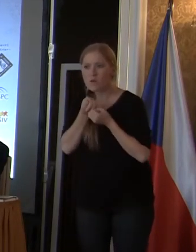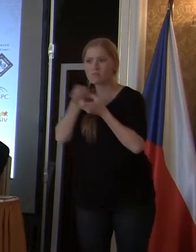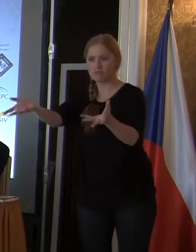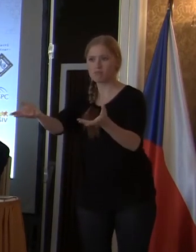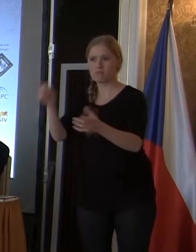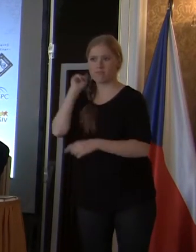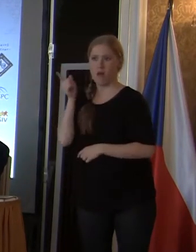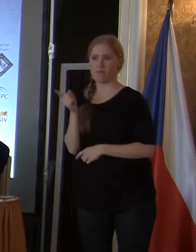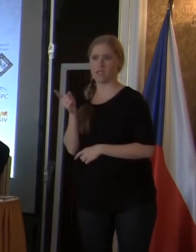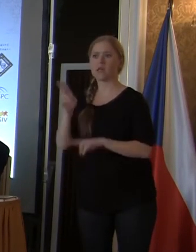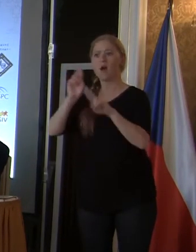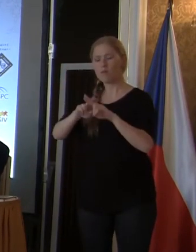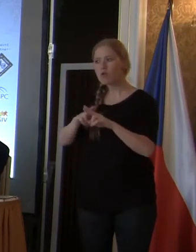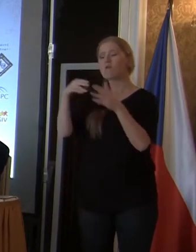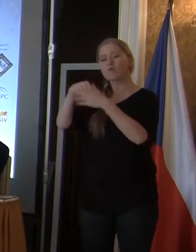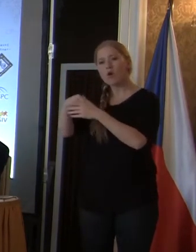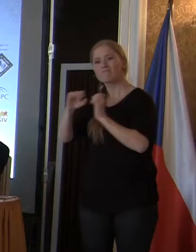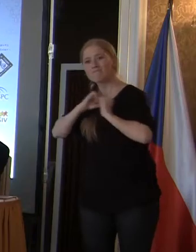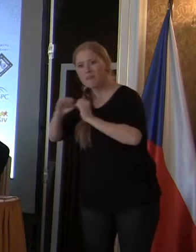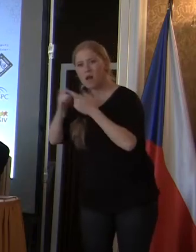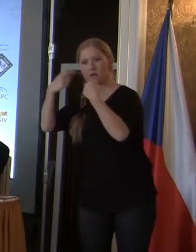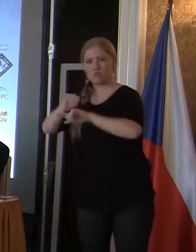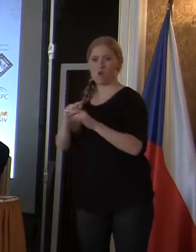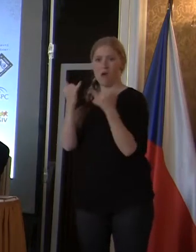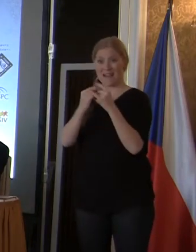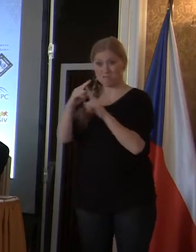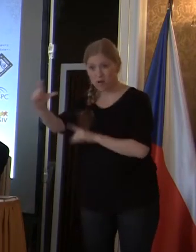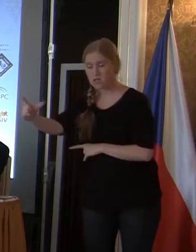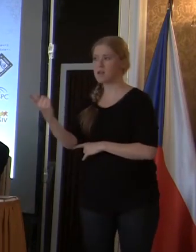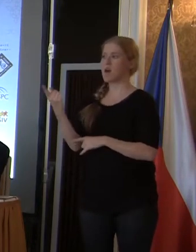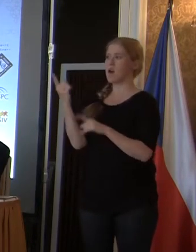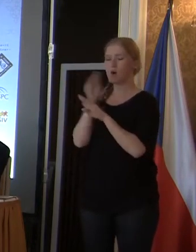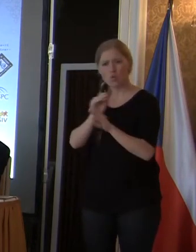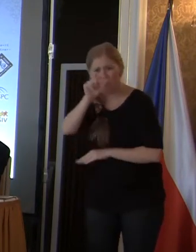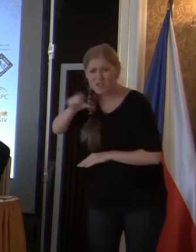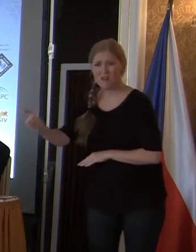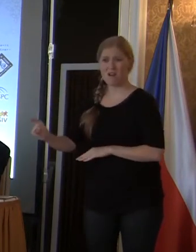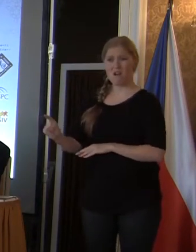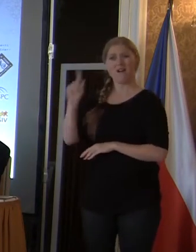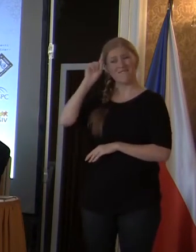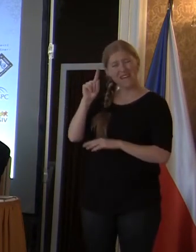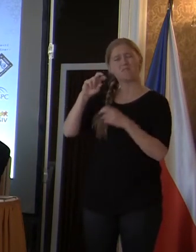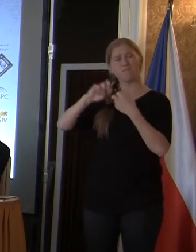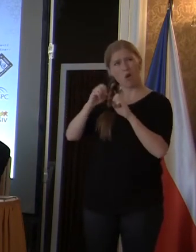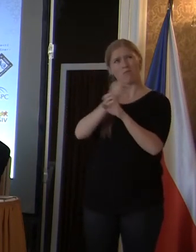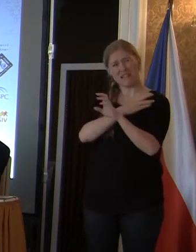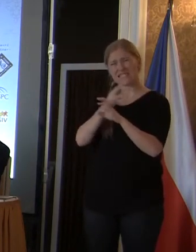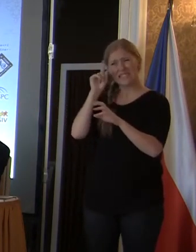pracovišť, školských poradenských zařízení. Počítáme s tímhletím problémem, víme to. Je potřeba dvě věci, aby z takové základní,